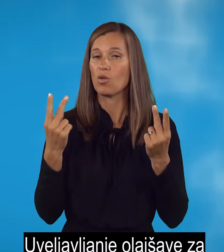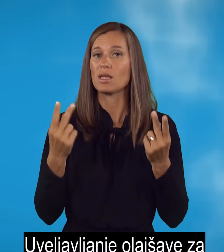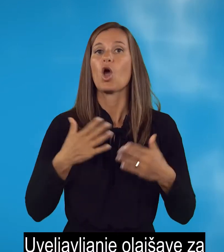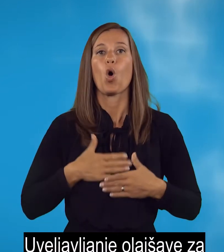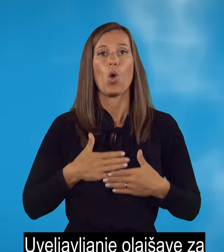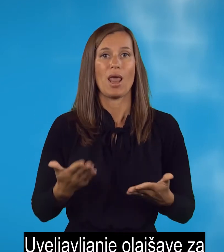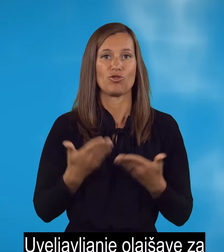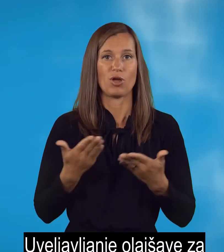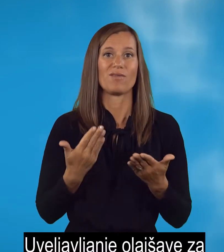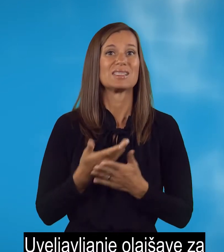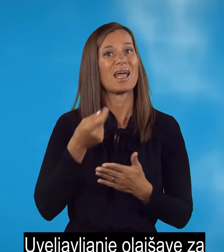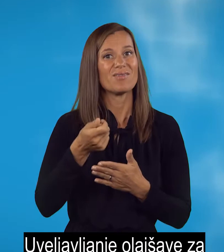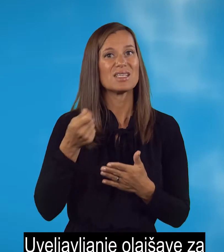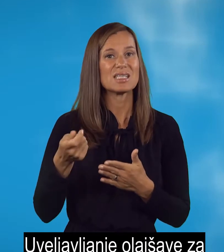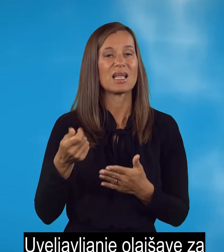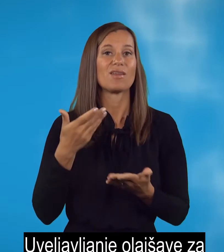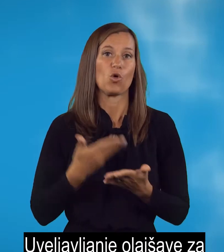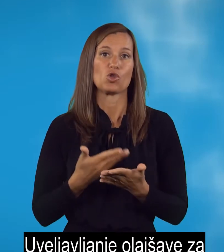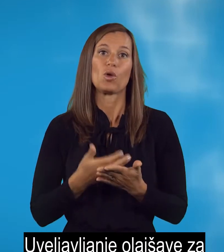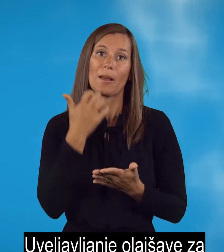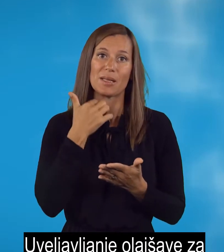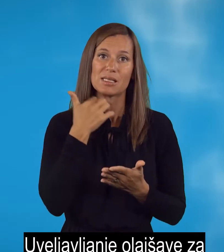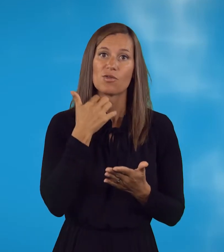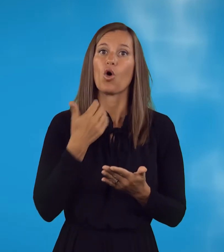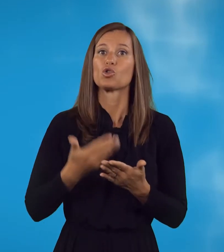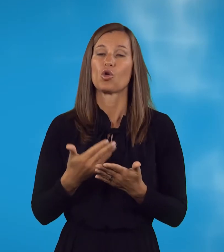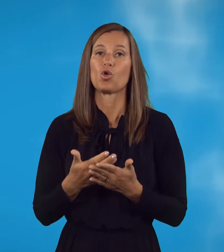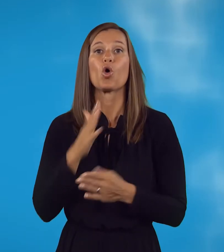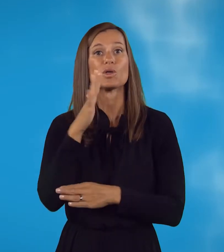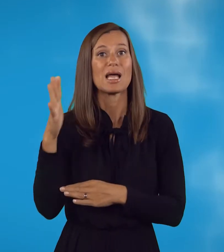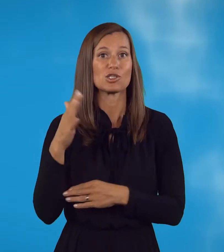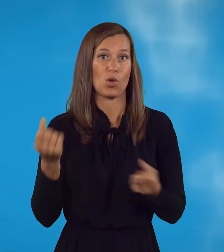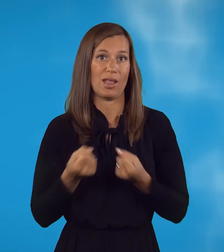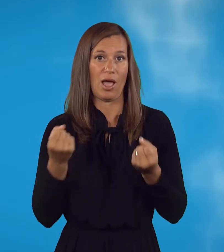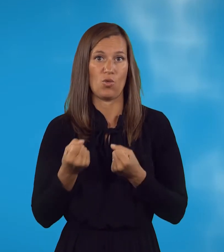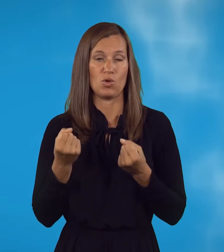Uveljavljanje olajšave za investiranje v osnovno kmetijsko in osnovno gozdarsko dejavnost.